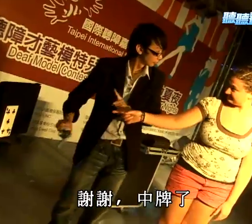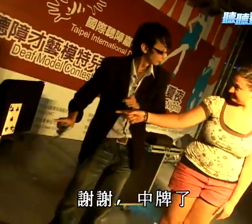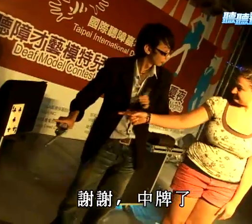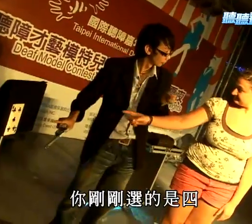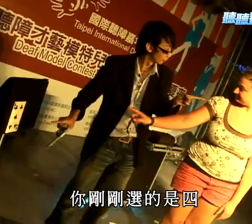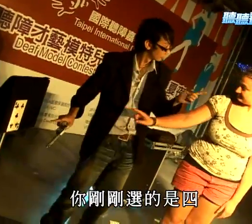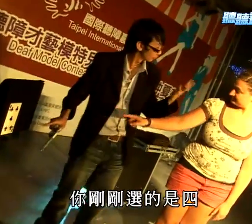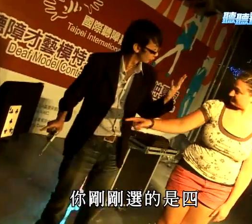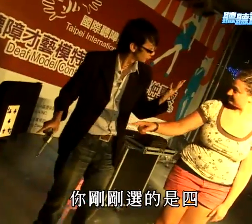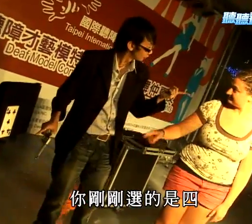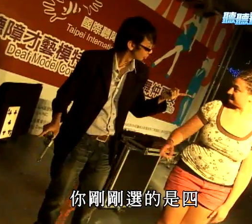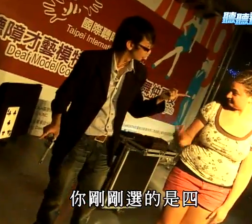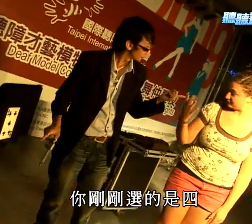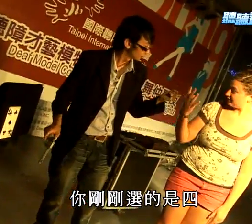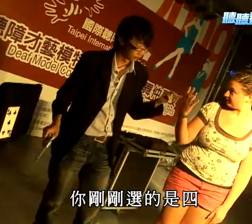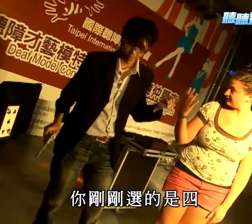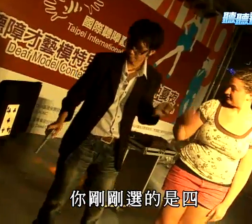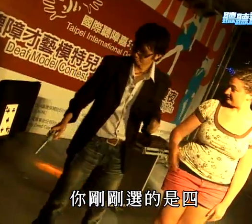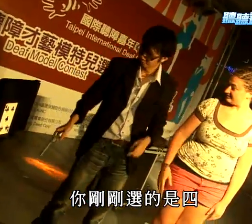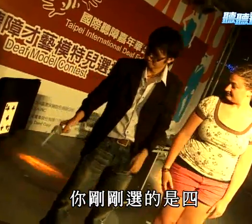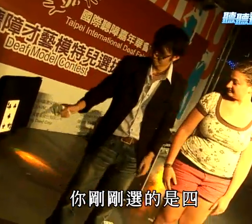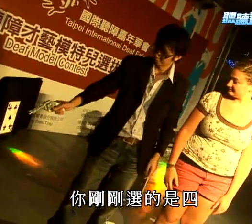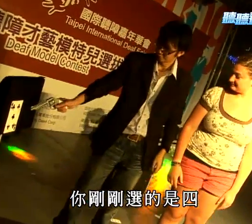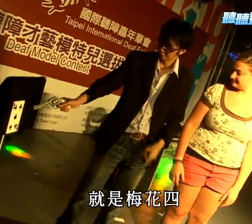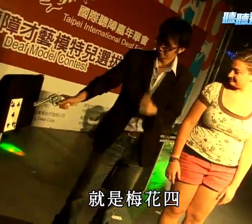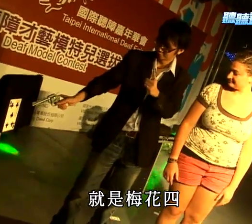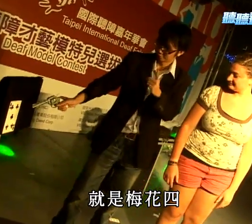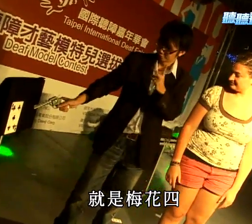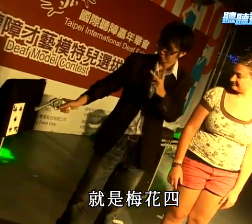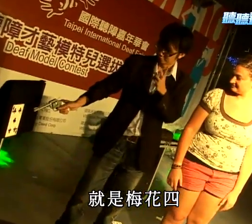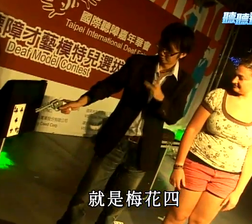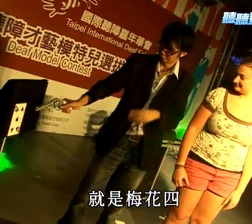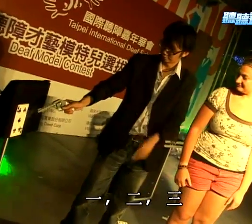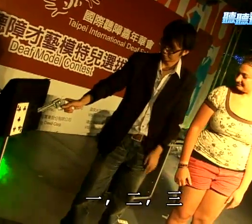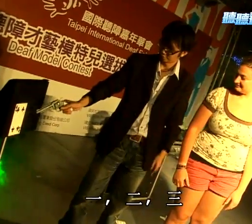你刚刚选的是四， 对，四， 嗯，一二三，